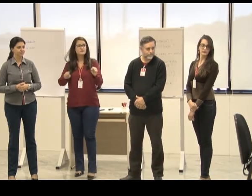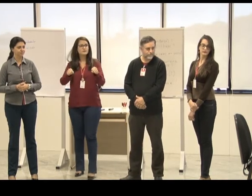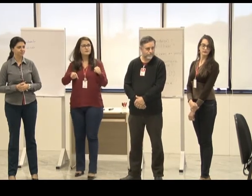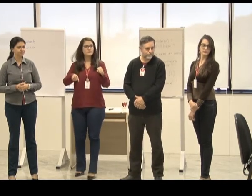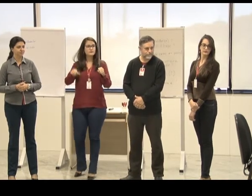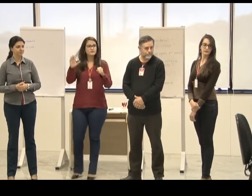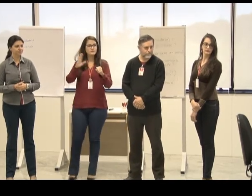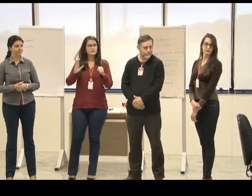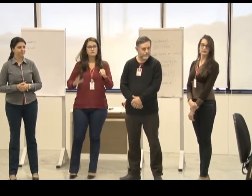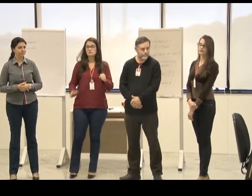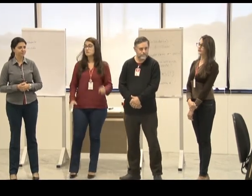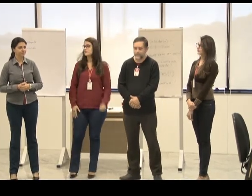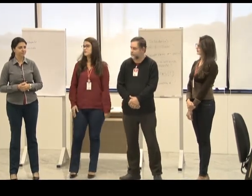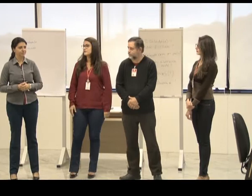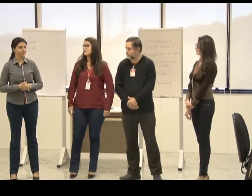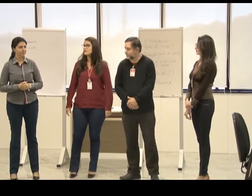ficou Moto Brasil.